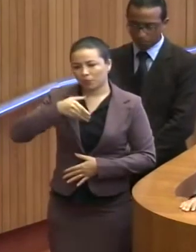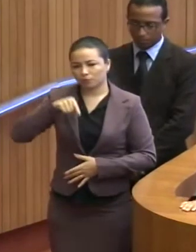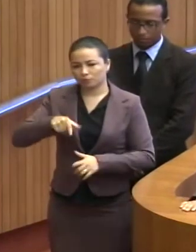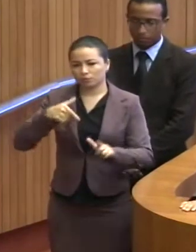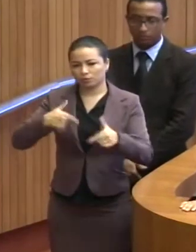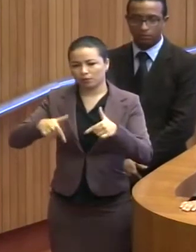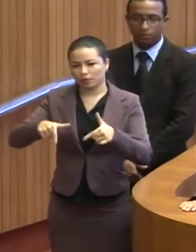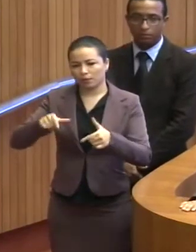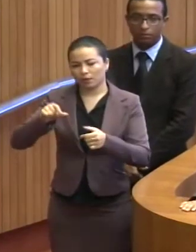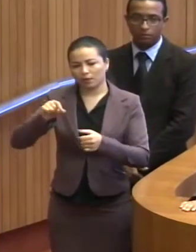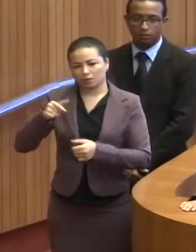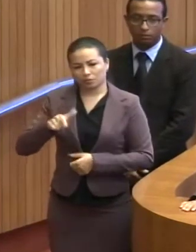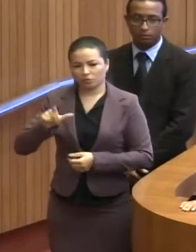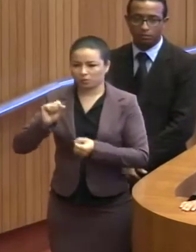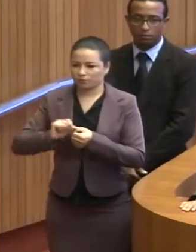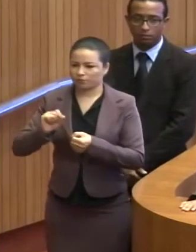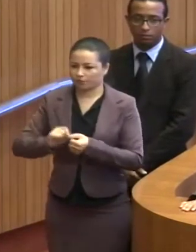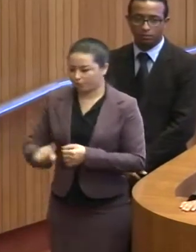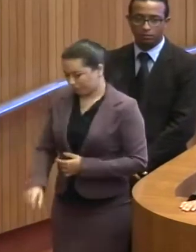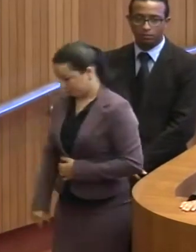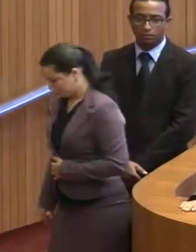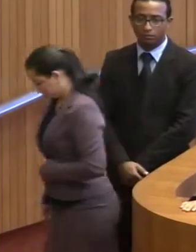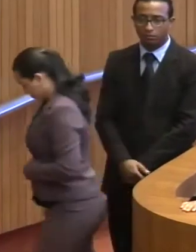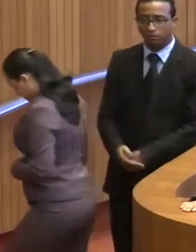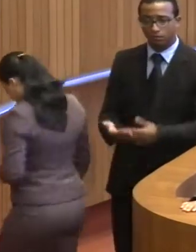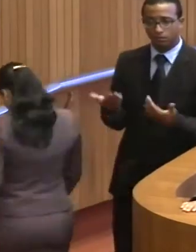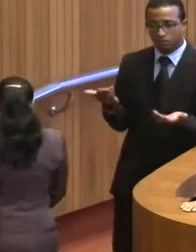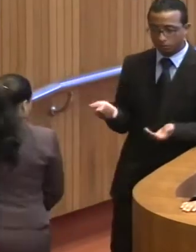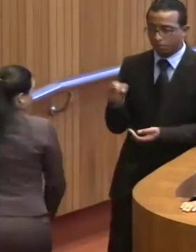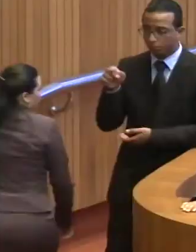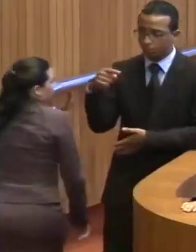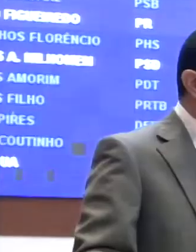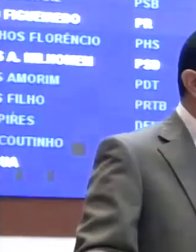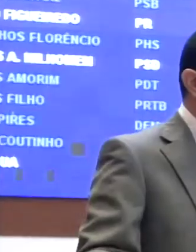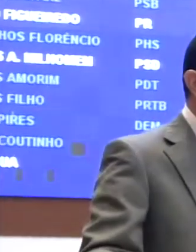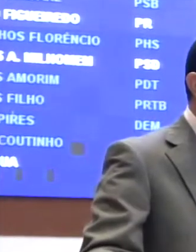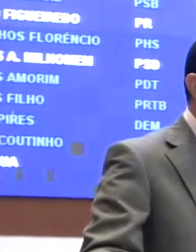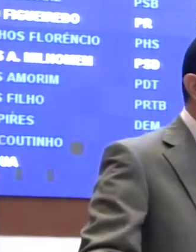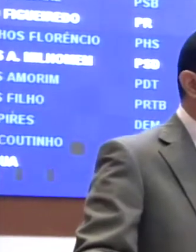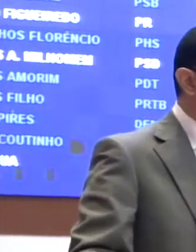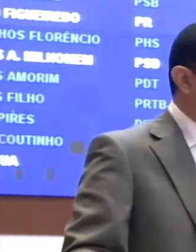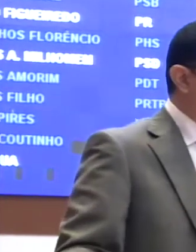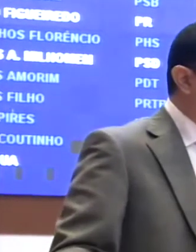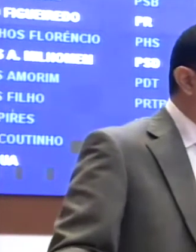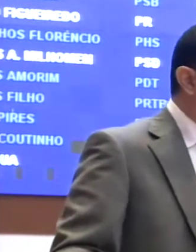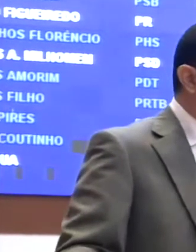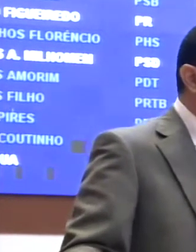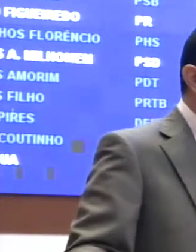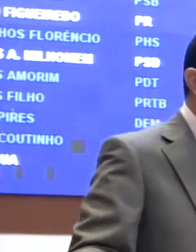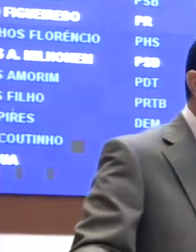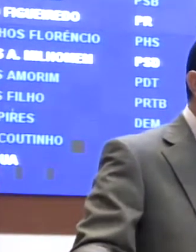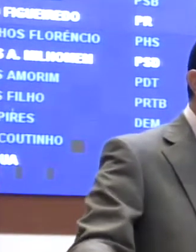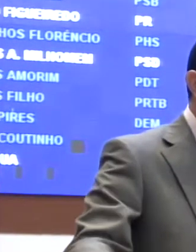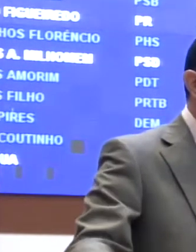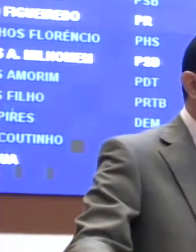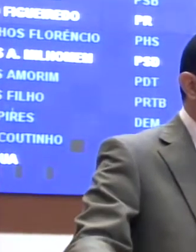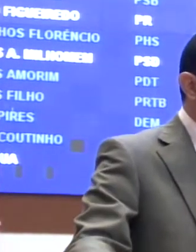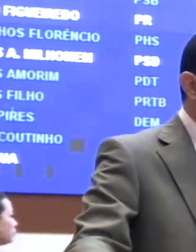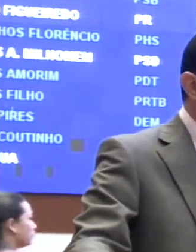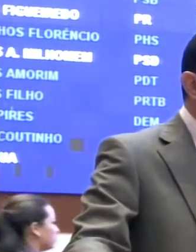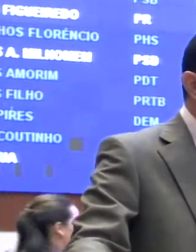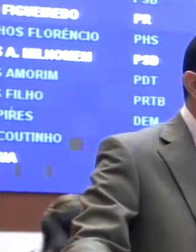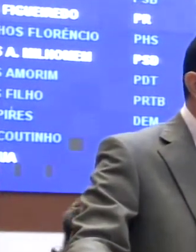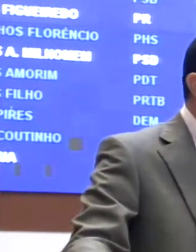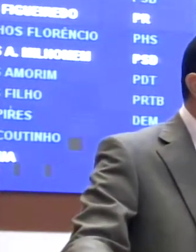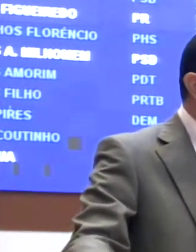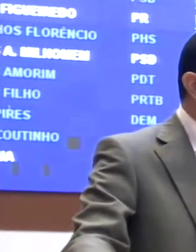de que os serviços não tenham sido prestados. Ora, o débito imputado aos responsáveis decorreu da premissa